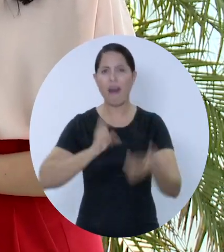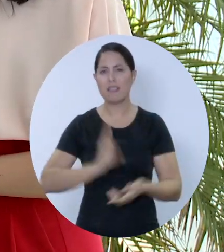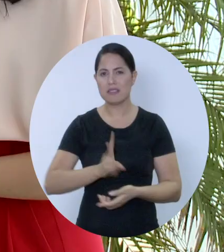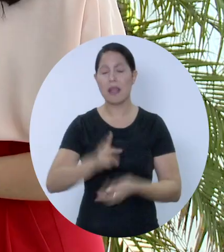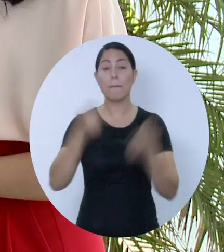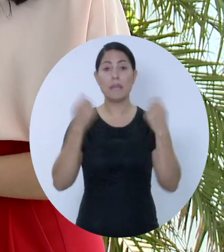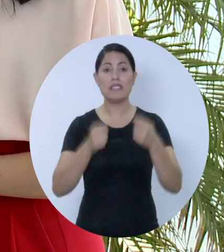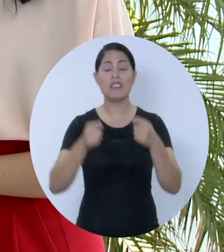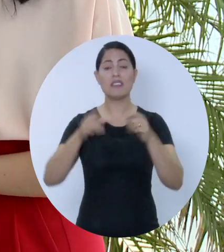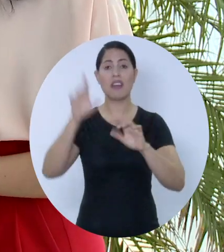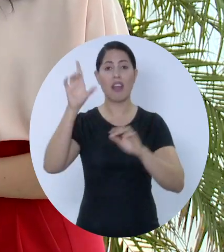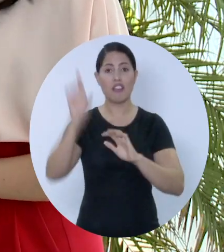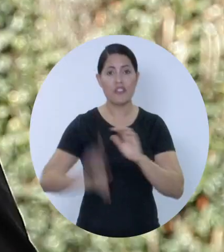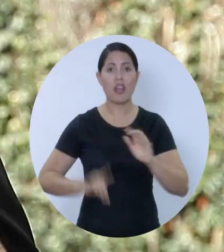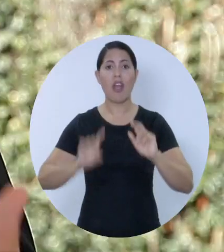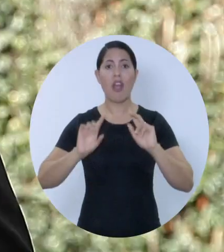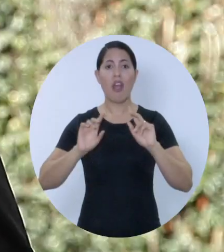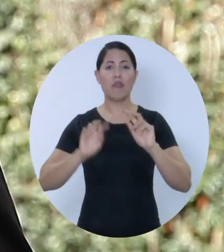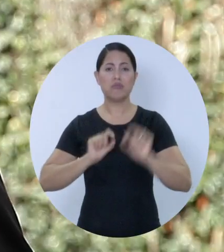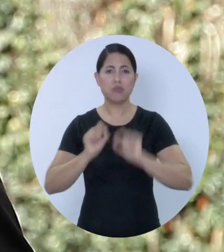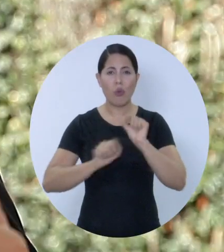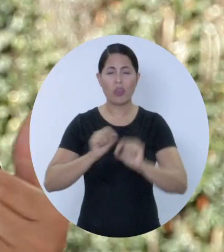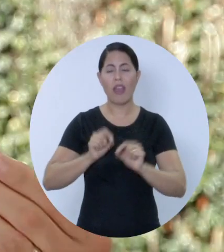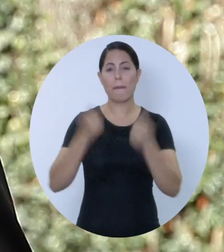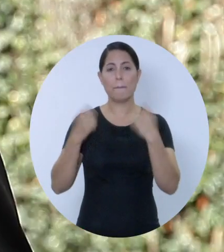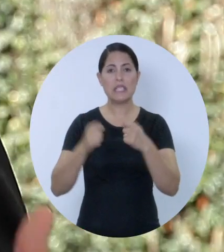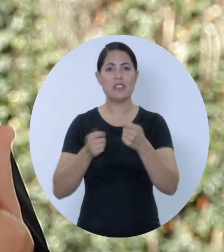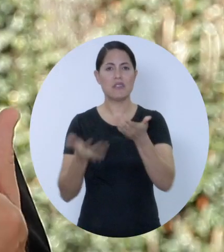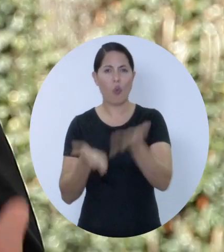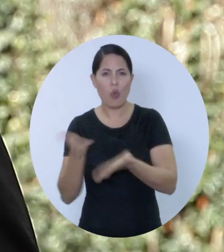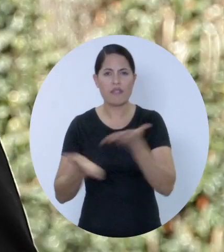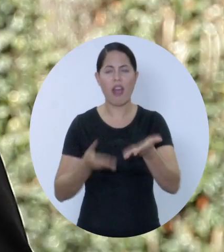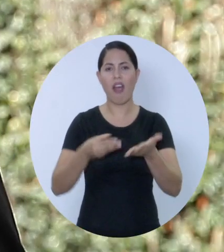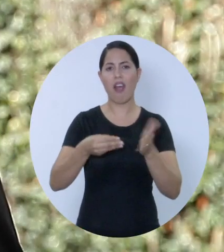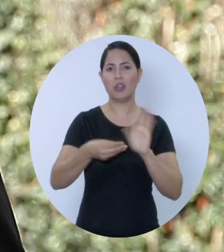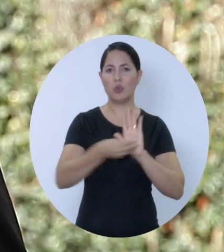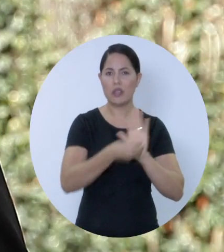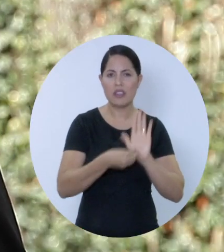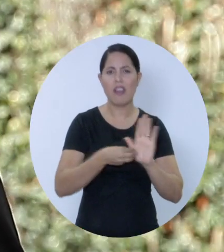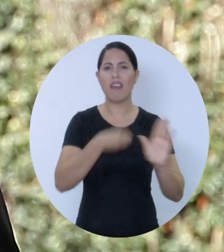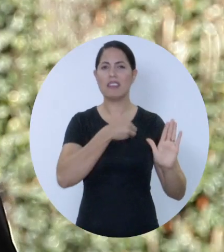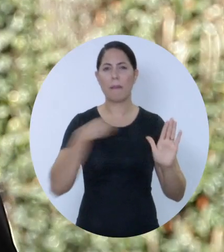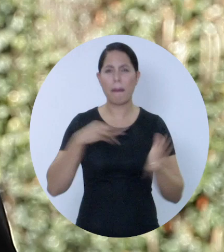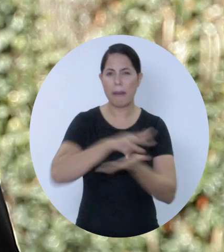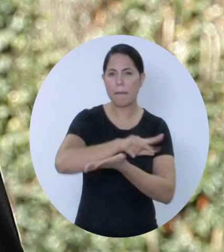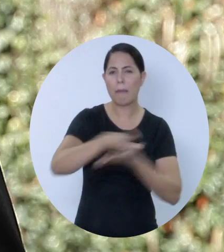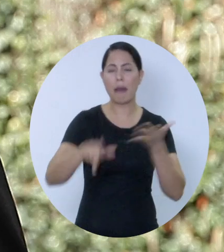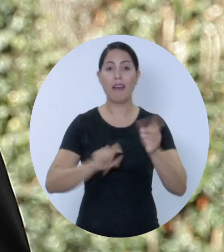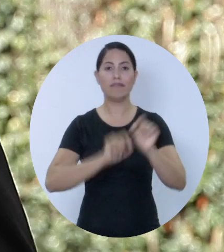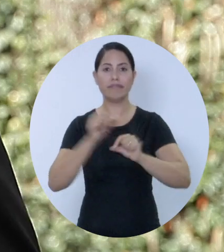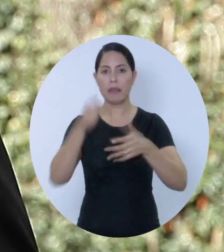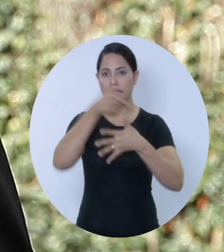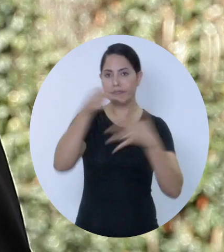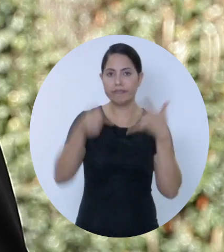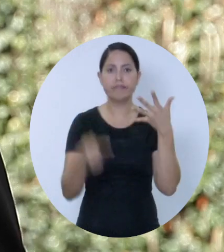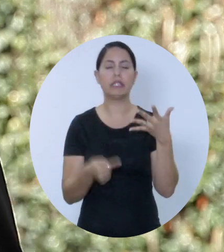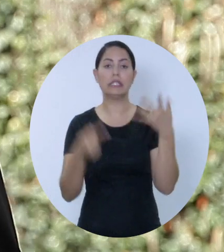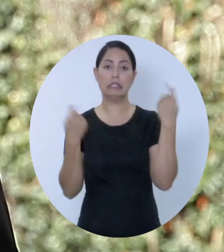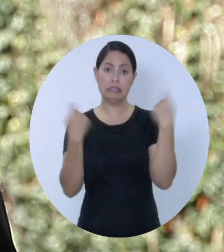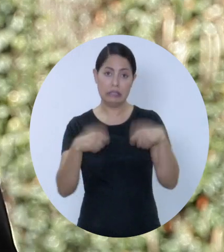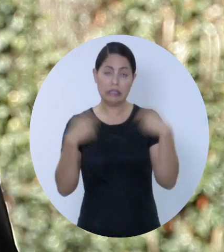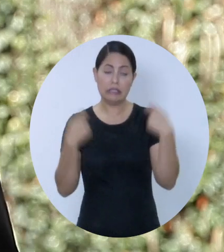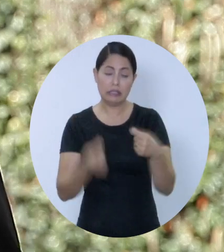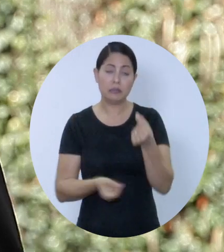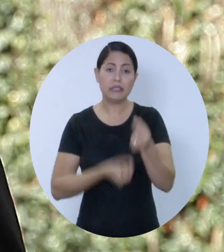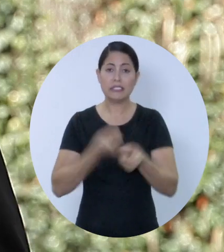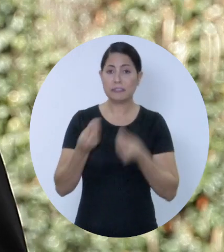com deficiência sempre precisam de mais cuidados, são medicamentos, são exames, são os próprios cuidadores, ou seja, uma série de questões